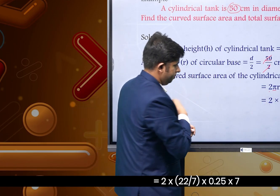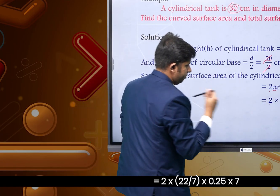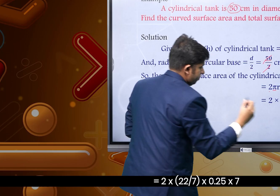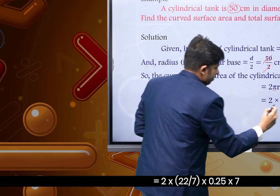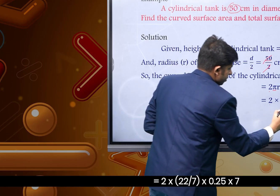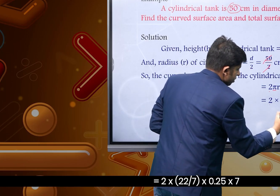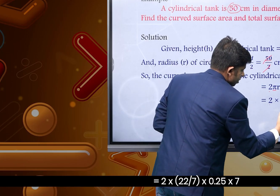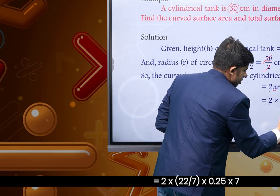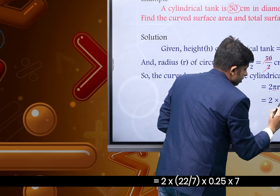7.